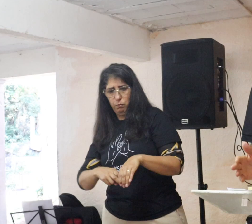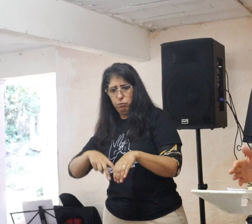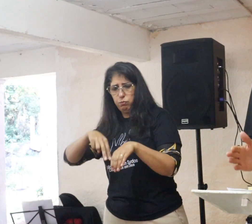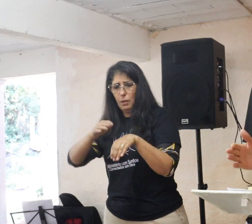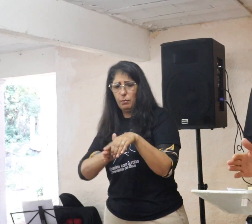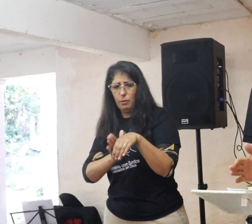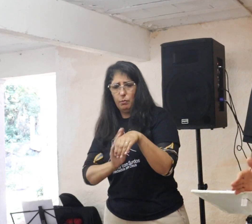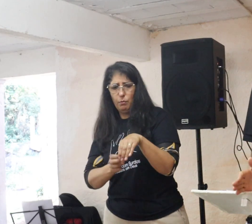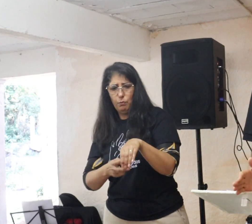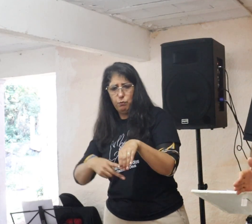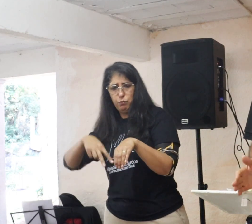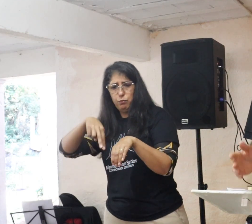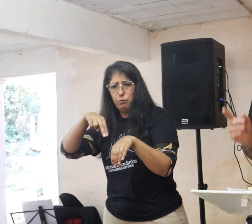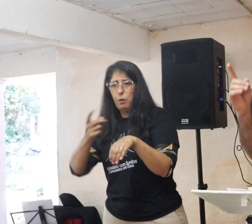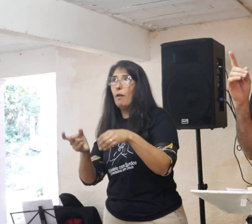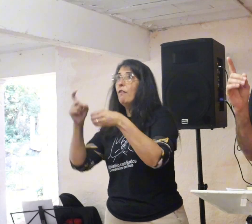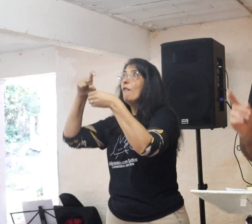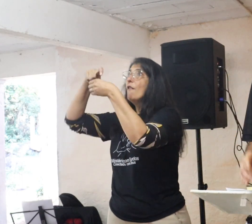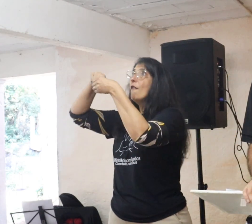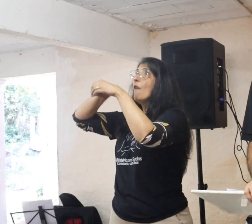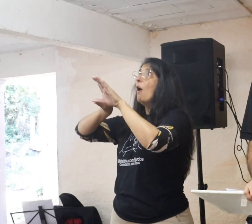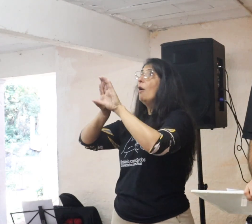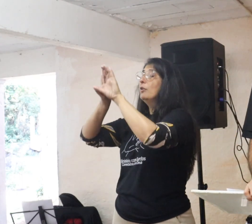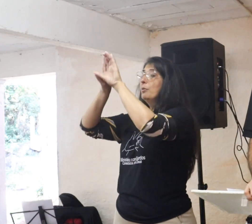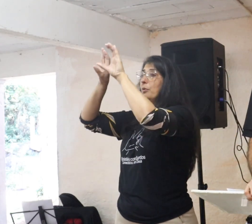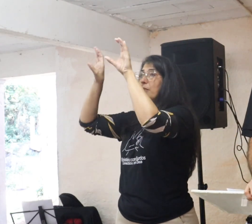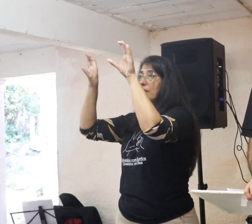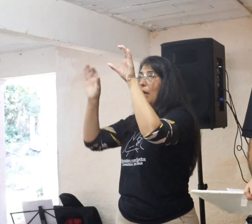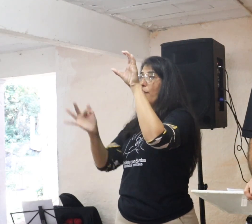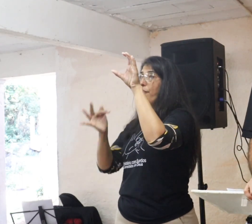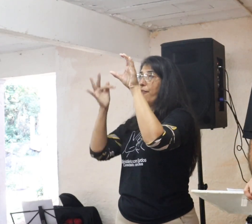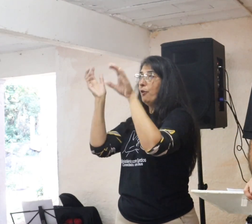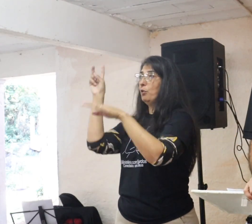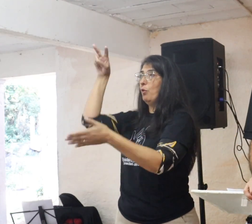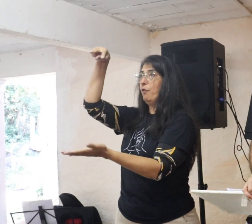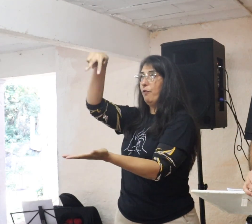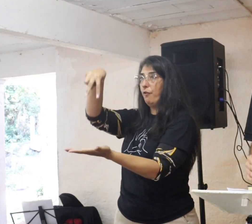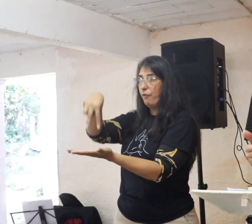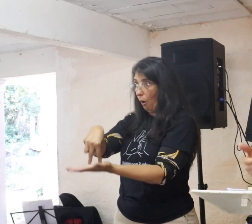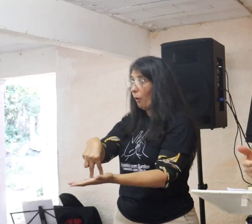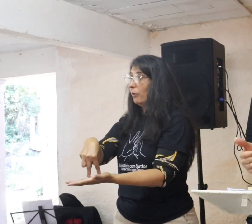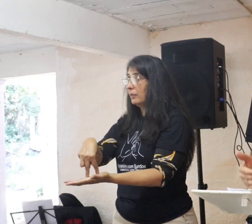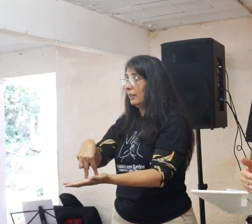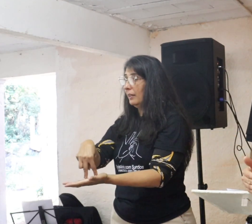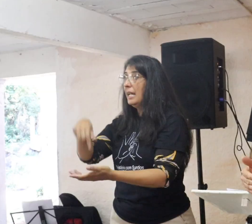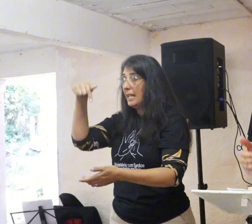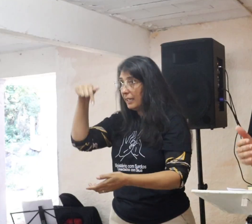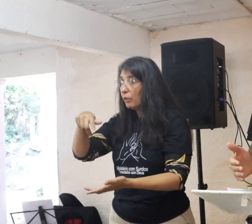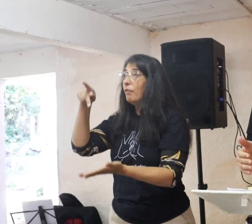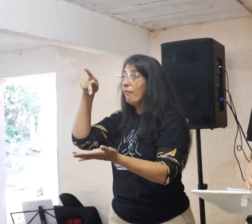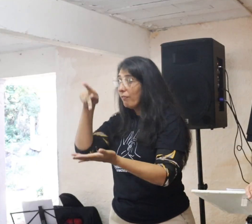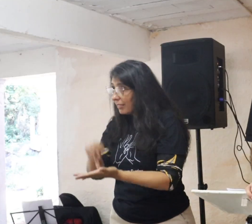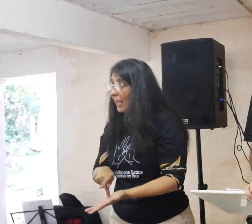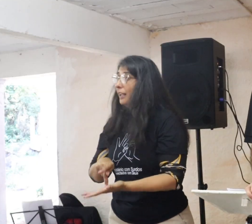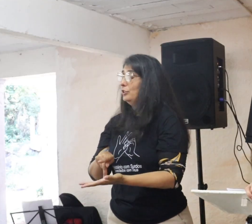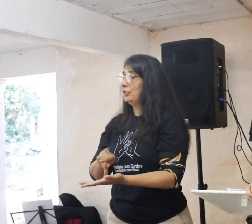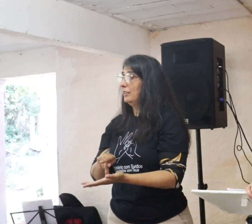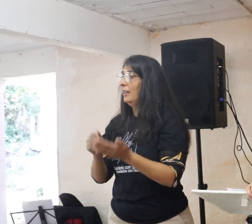dia, voltou para o céu, e um dia ele voltará, né? Então nós cremos, nós temos essa mensagem